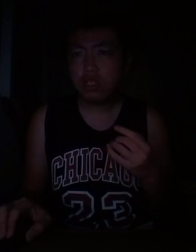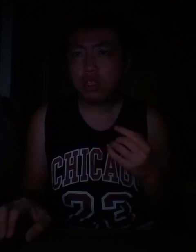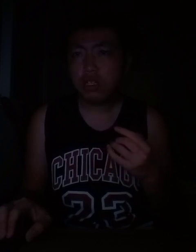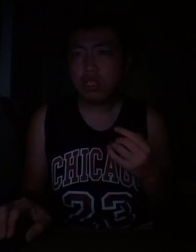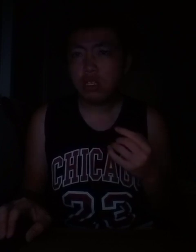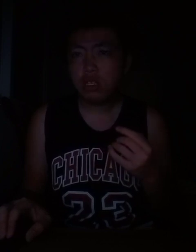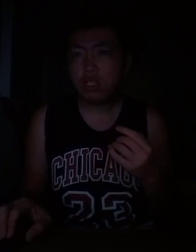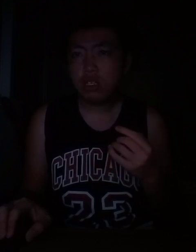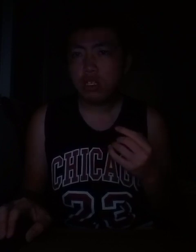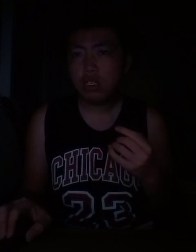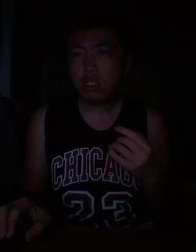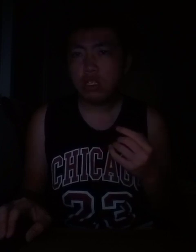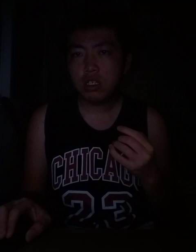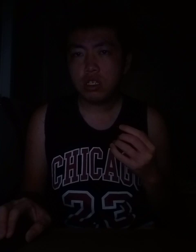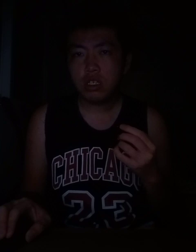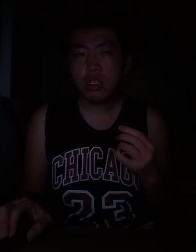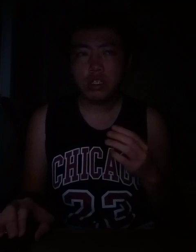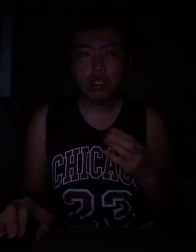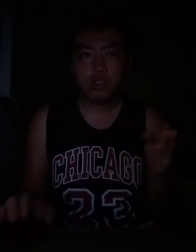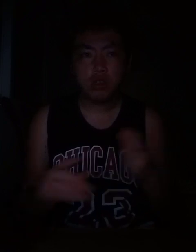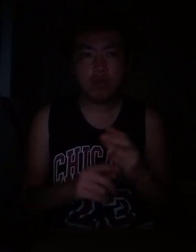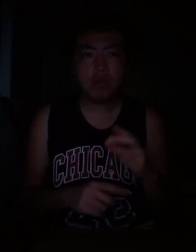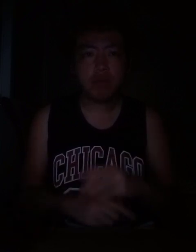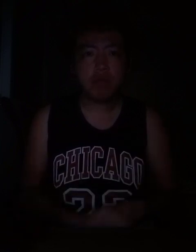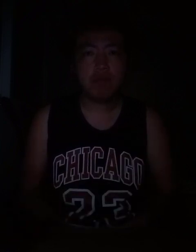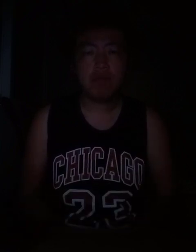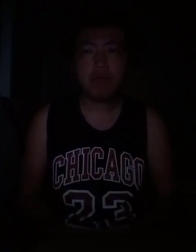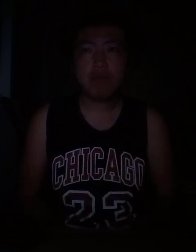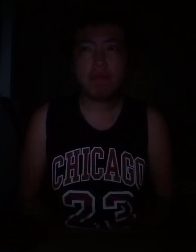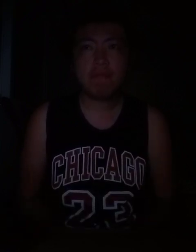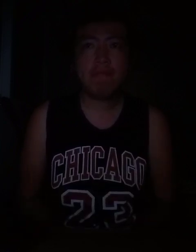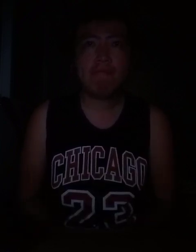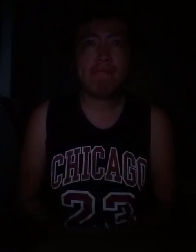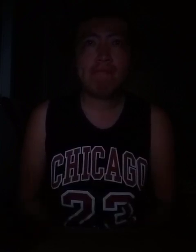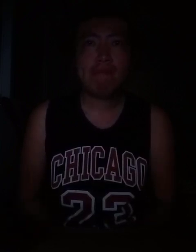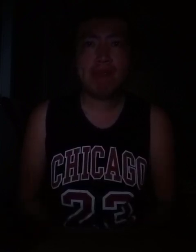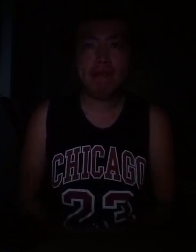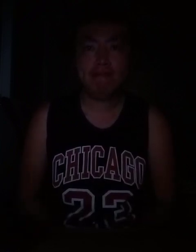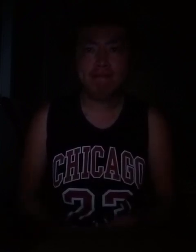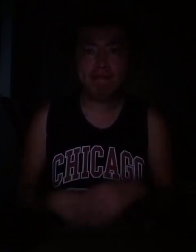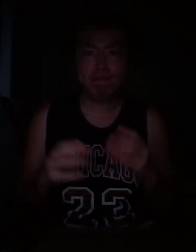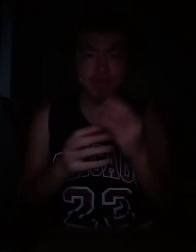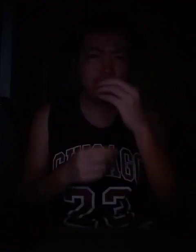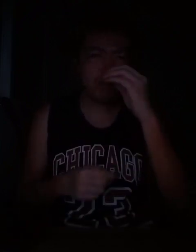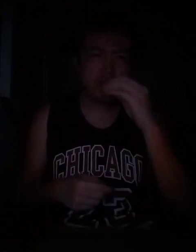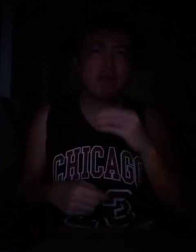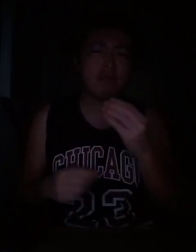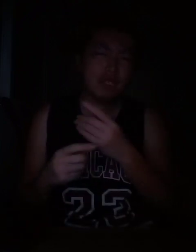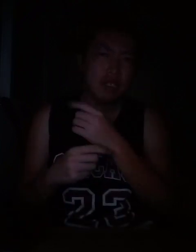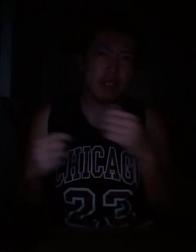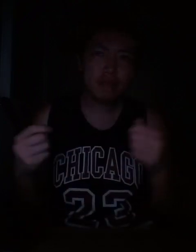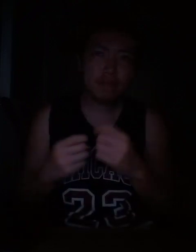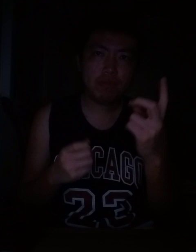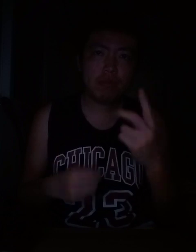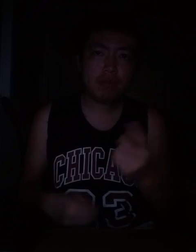접수에 들어갔습니다. TV조선 정수양입니다. 만취 상태에서 교통사고를 낸 운전자가